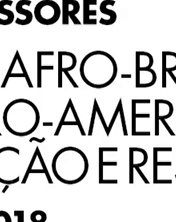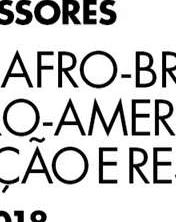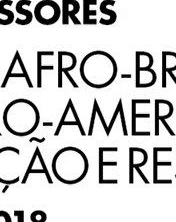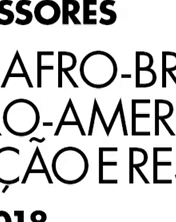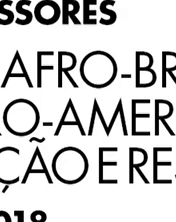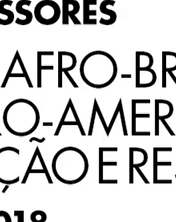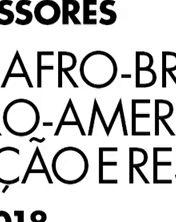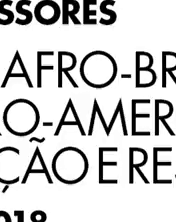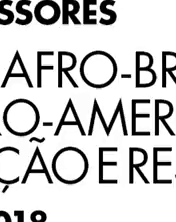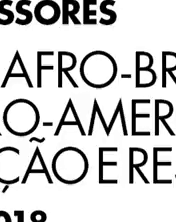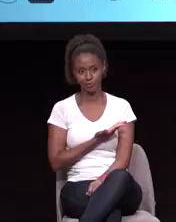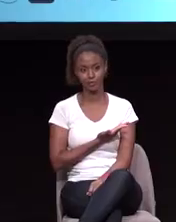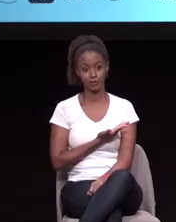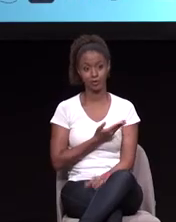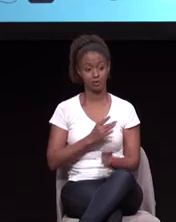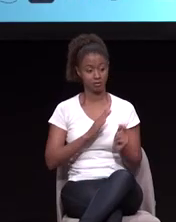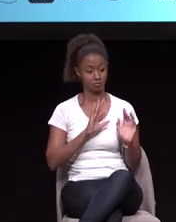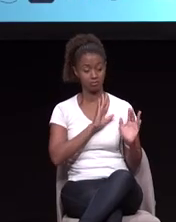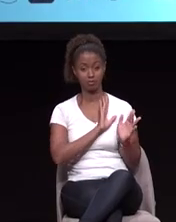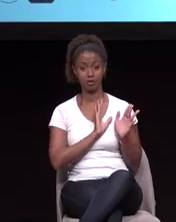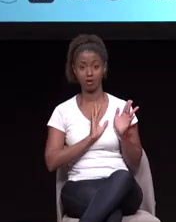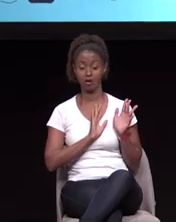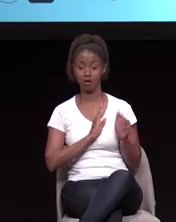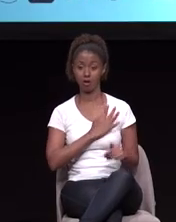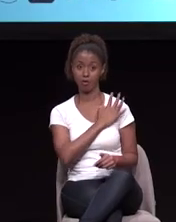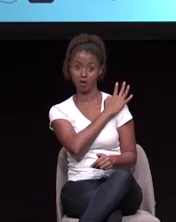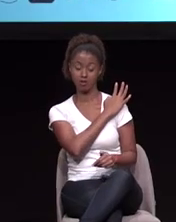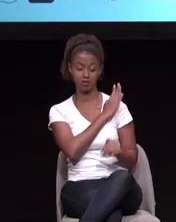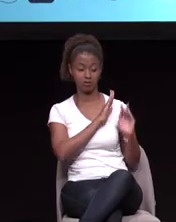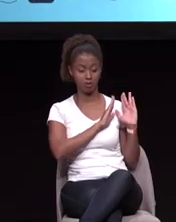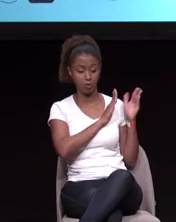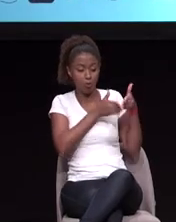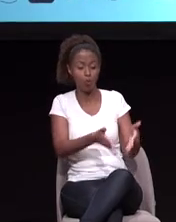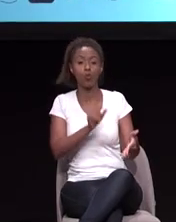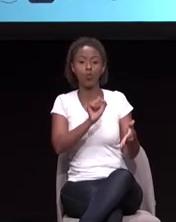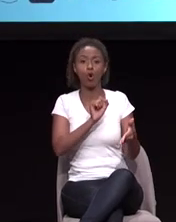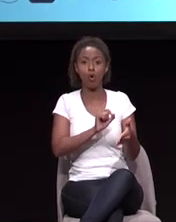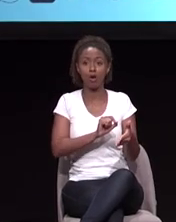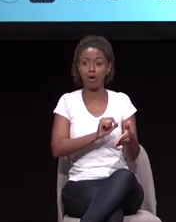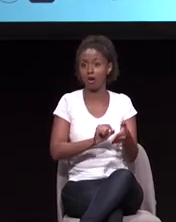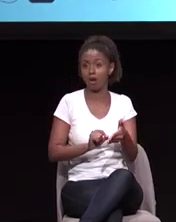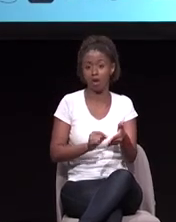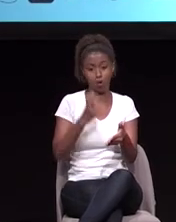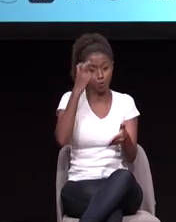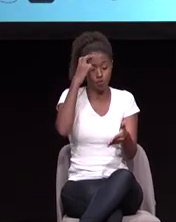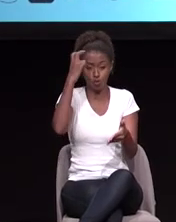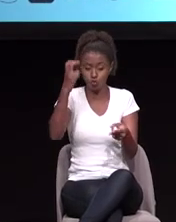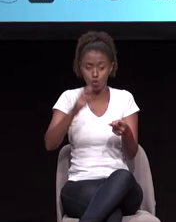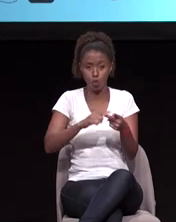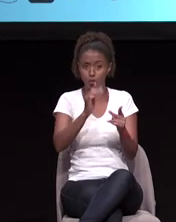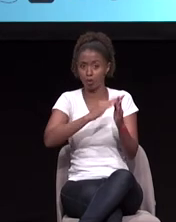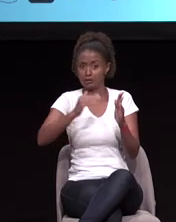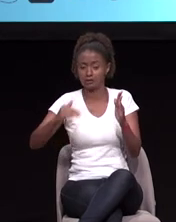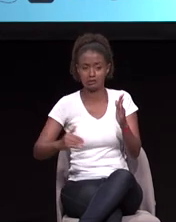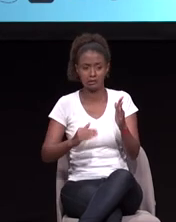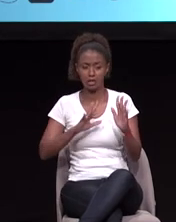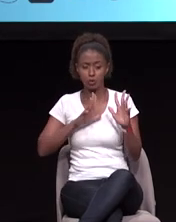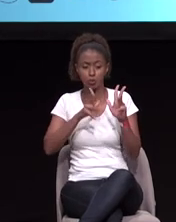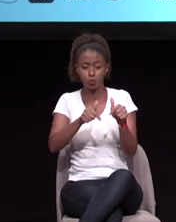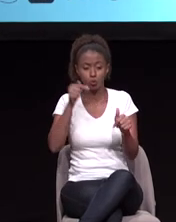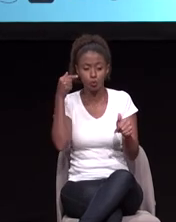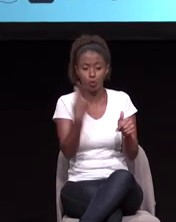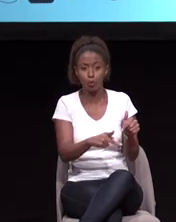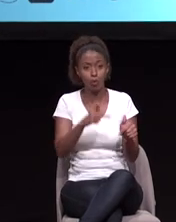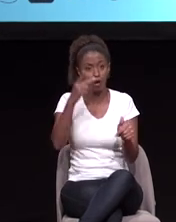a tudo aquilo que vem da negra e do negro da sua cultura da sua estética tudo aquilo que vende isso